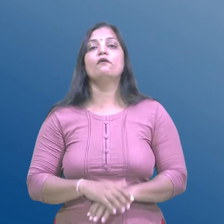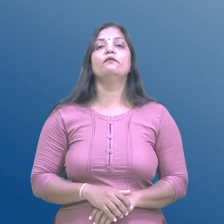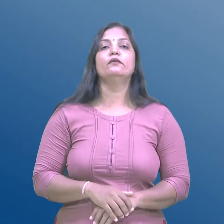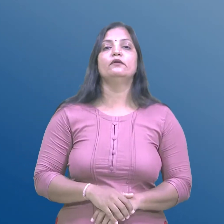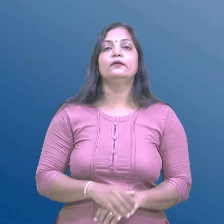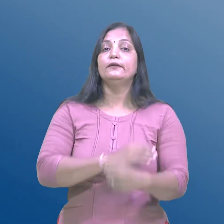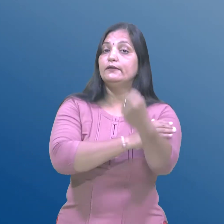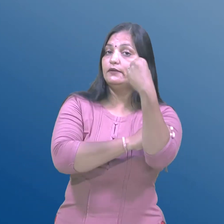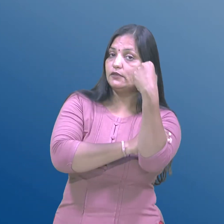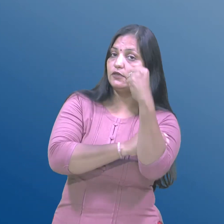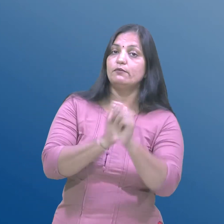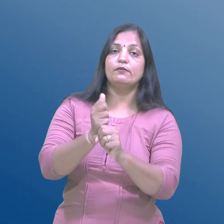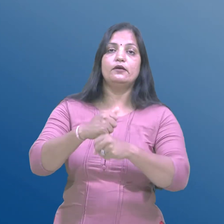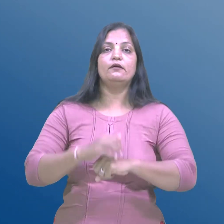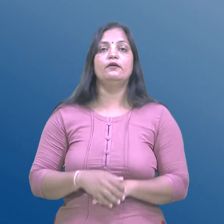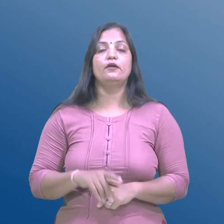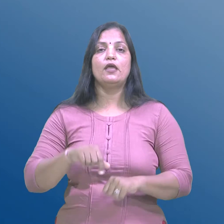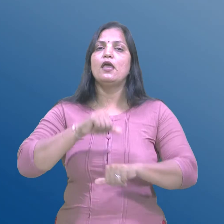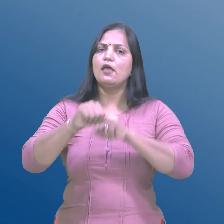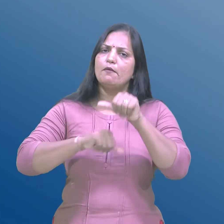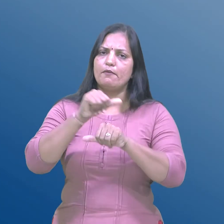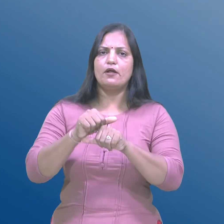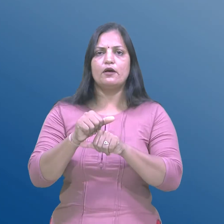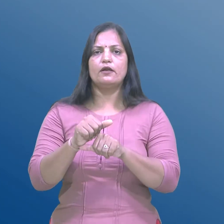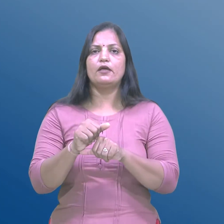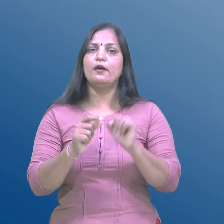સક્ષમ બનાવવાની એક પ્રક્રિયાનો નિર્દેશ કરે છે.